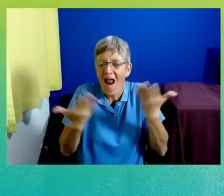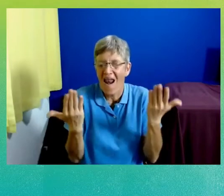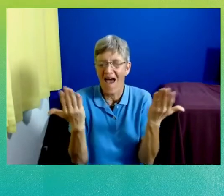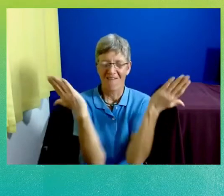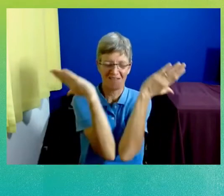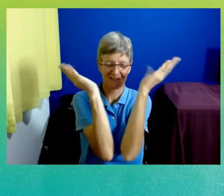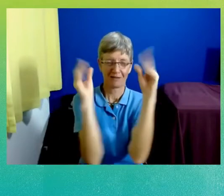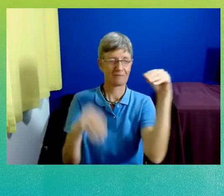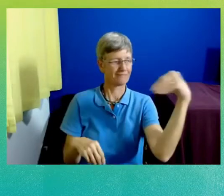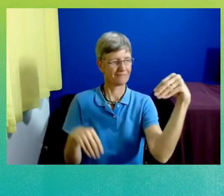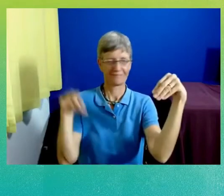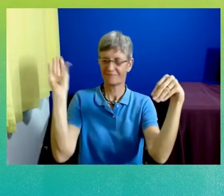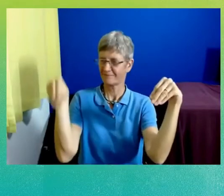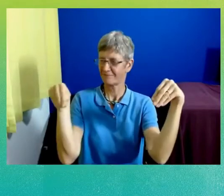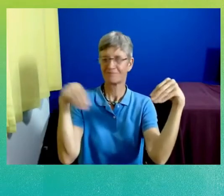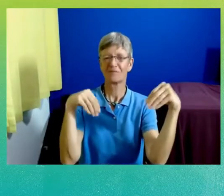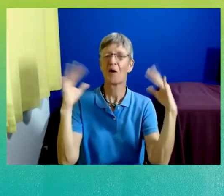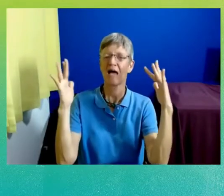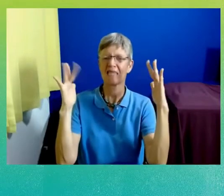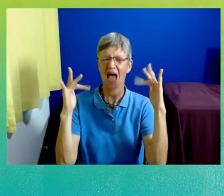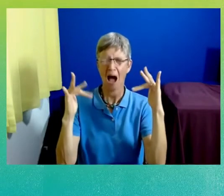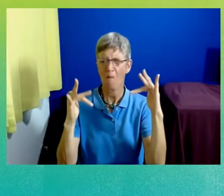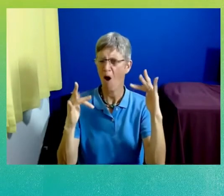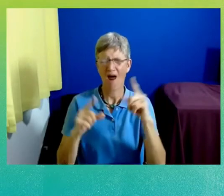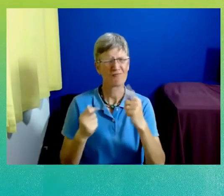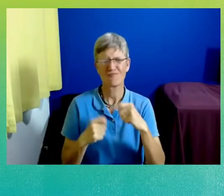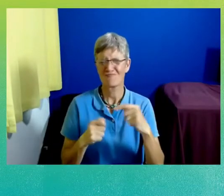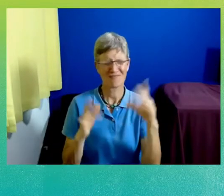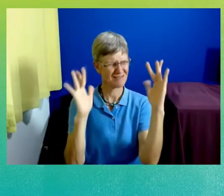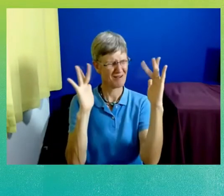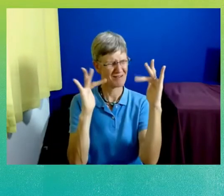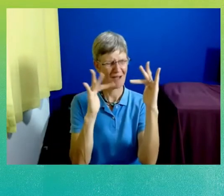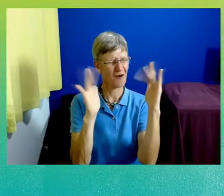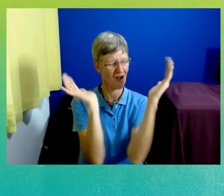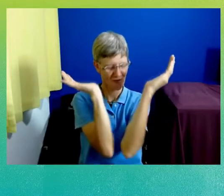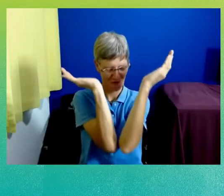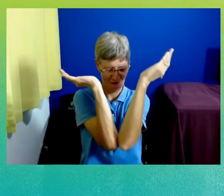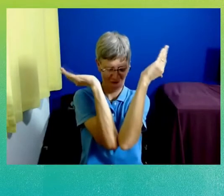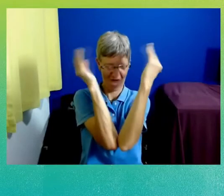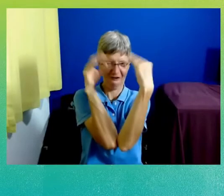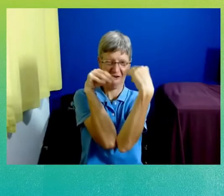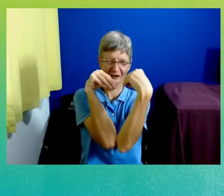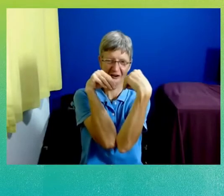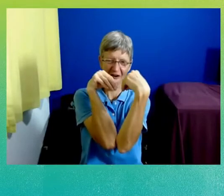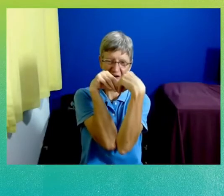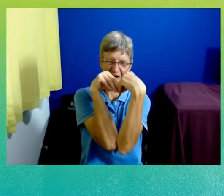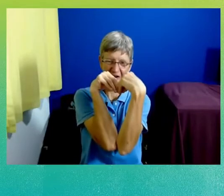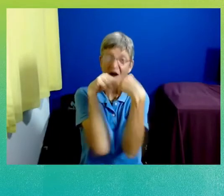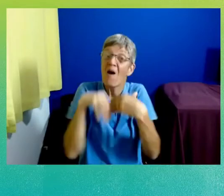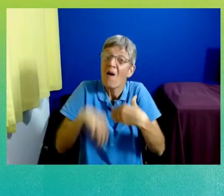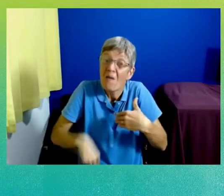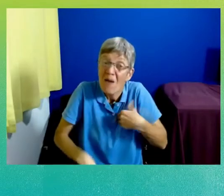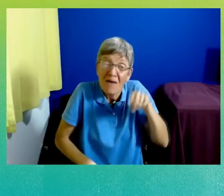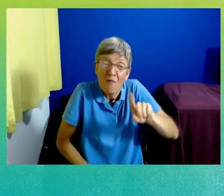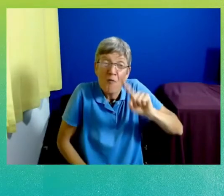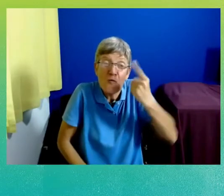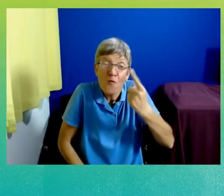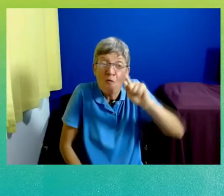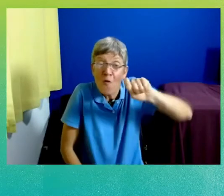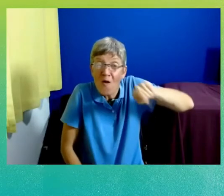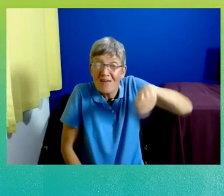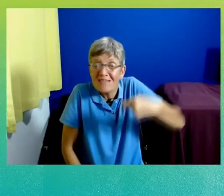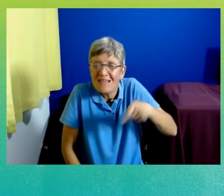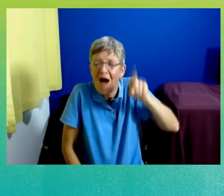isso é muito legal, tá? Você faz os pássaros namorando, né? E aí já